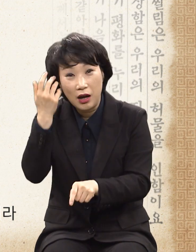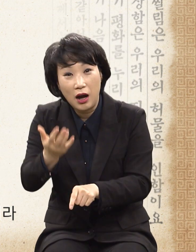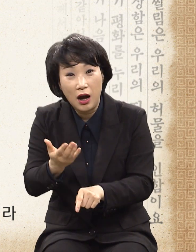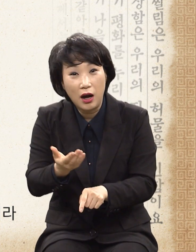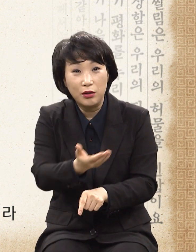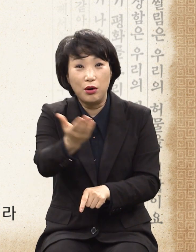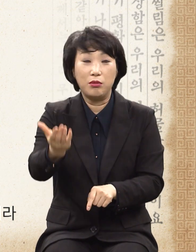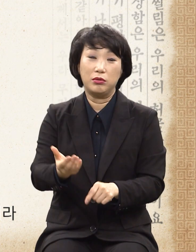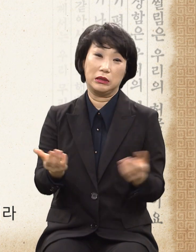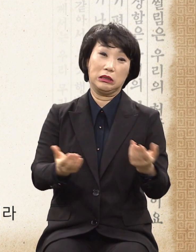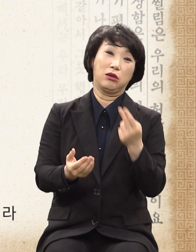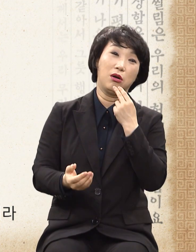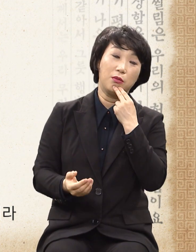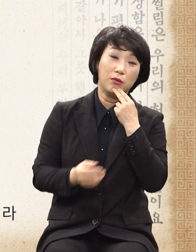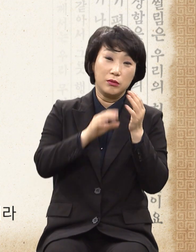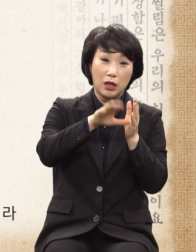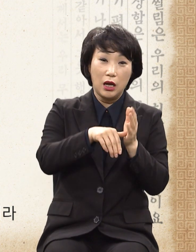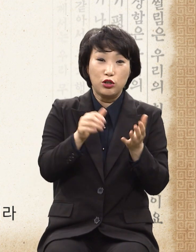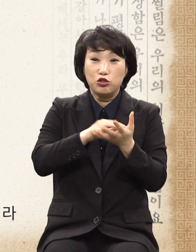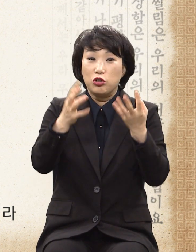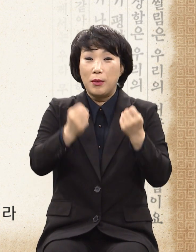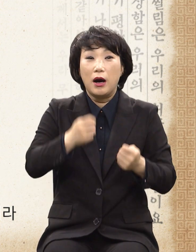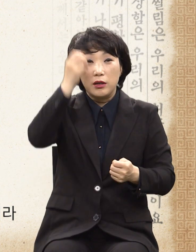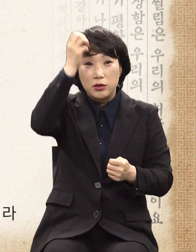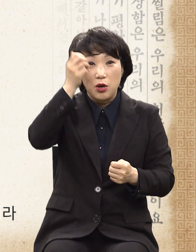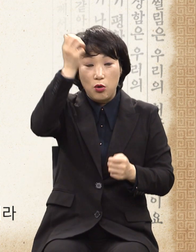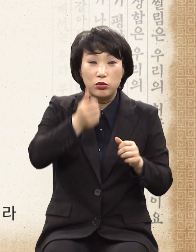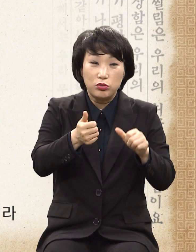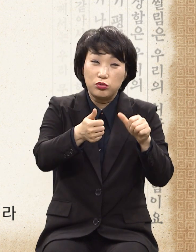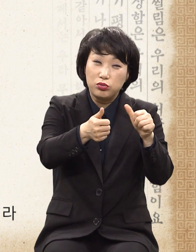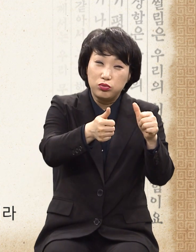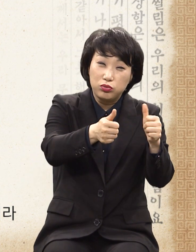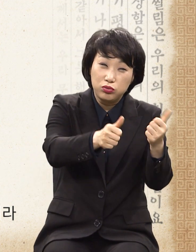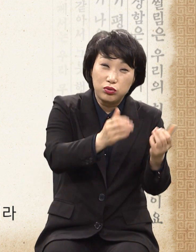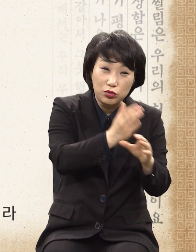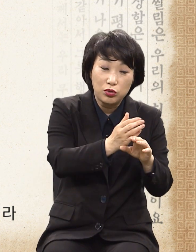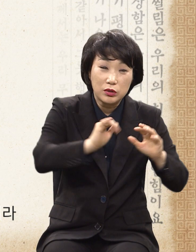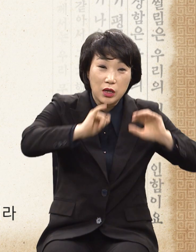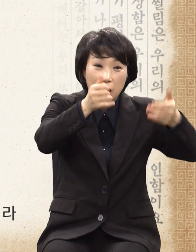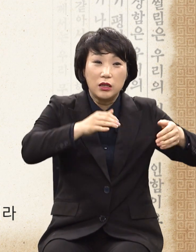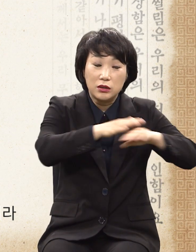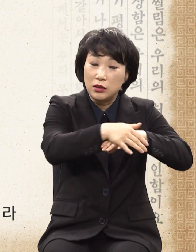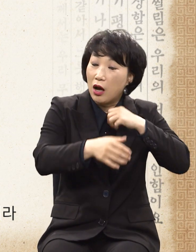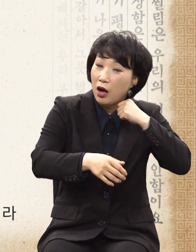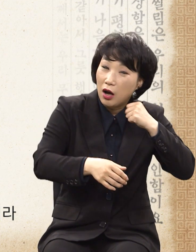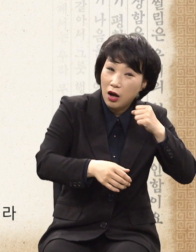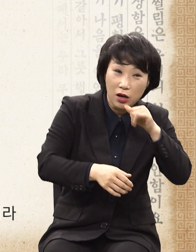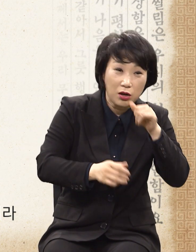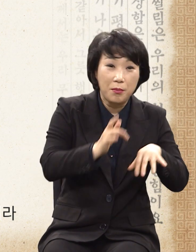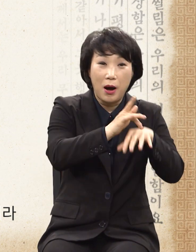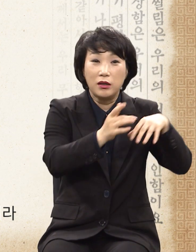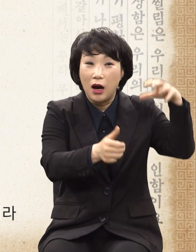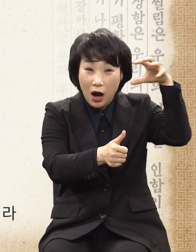일하지 않을 때 수많은 영혼은 죽어가며 세속화되며 마귀의 밥이